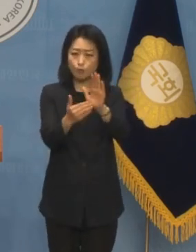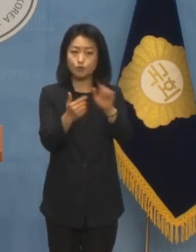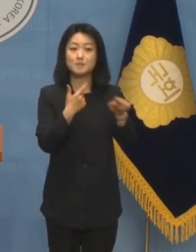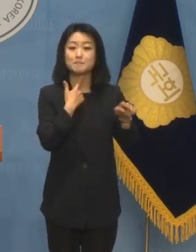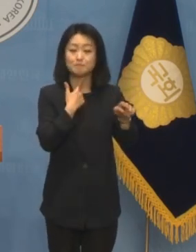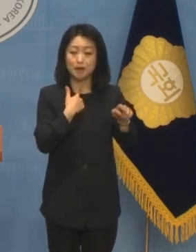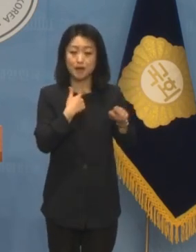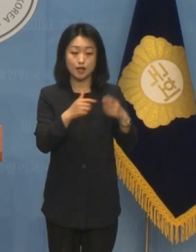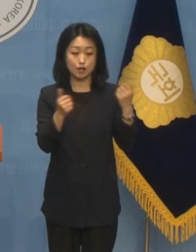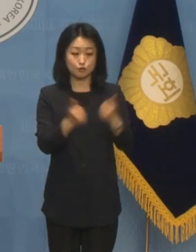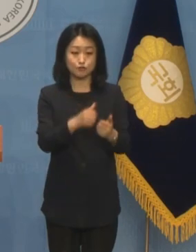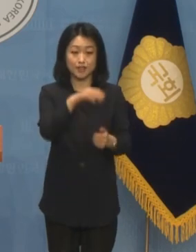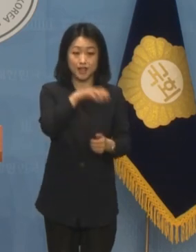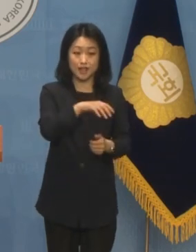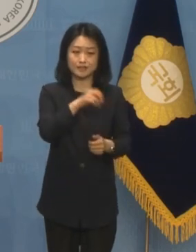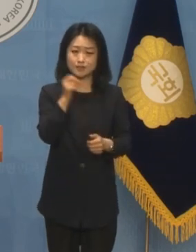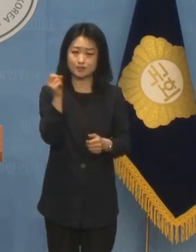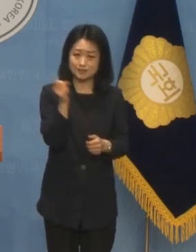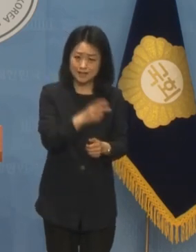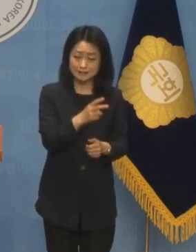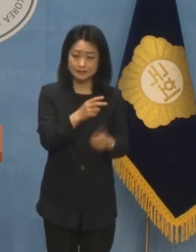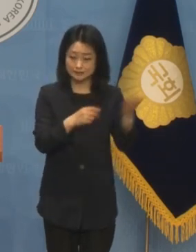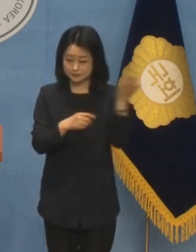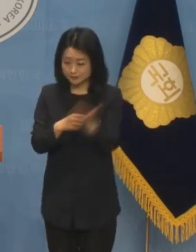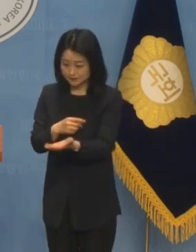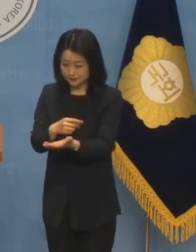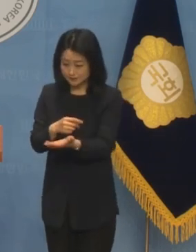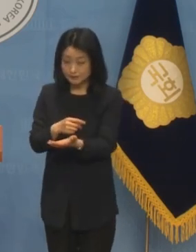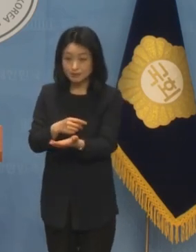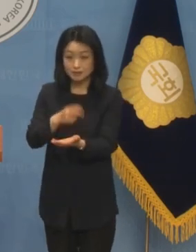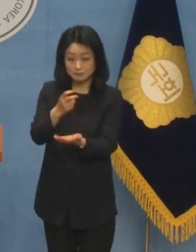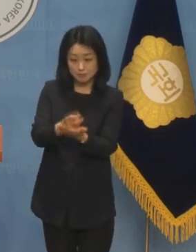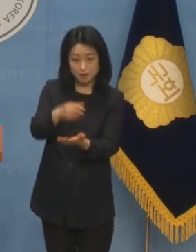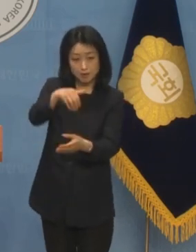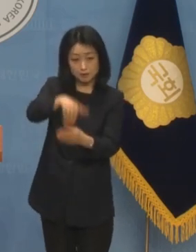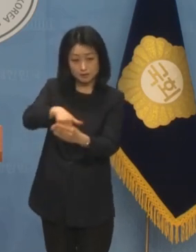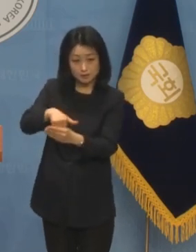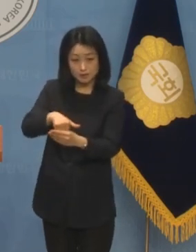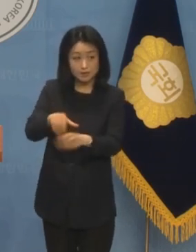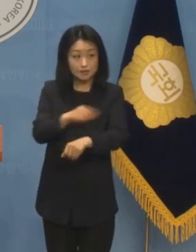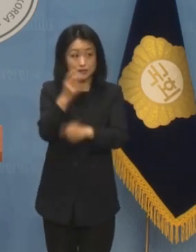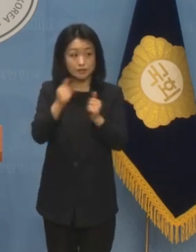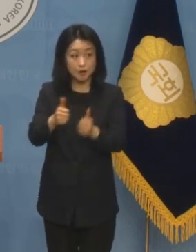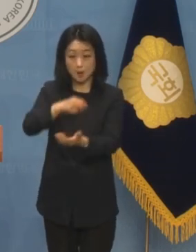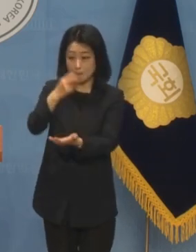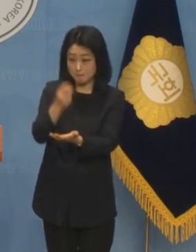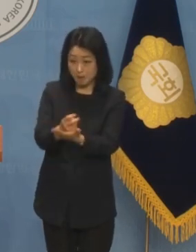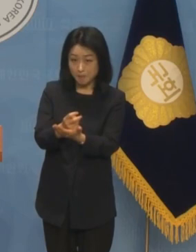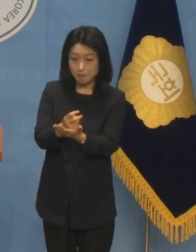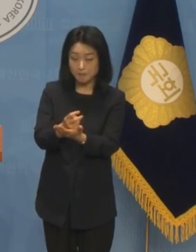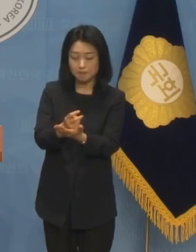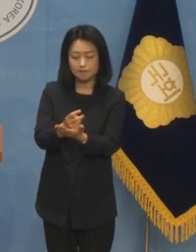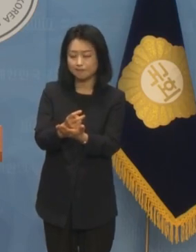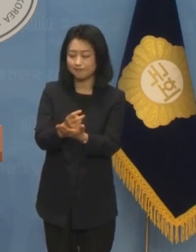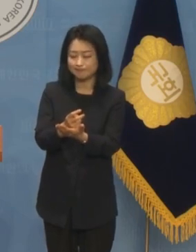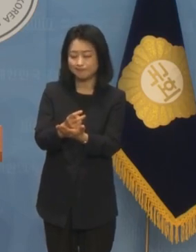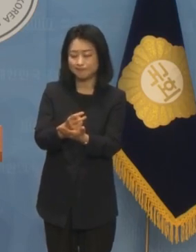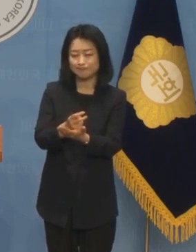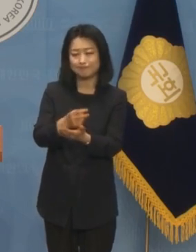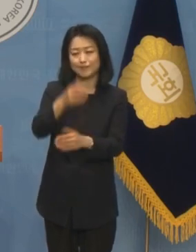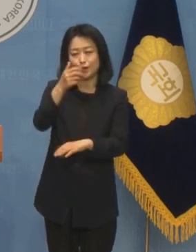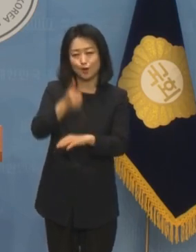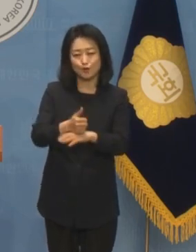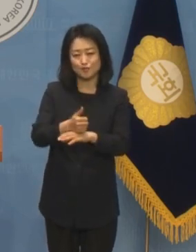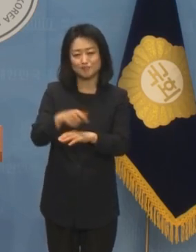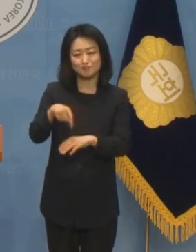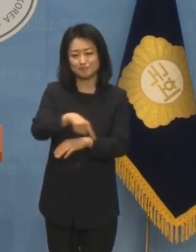다시 국회에서 재의결 절차를 밟았던 최상병 특검법이 끝내 부결되었습니다. 추경호